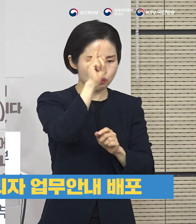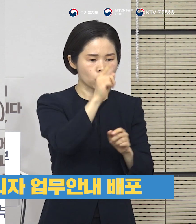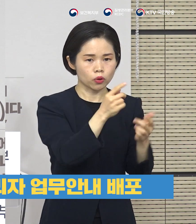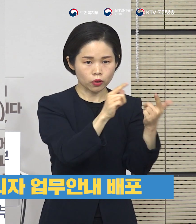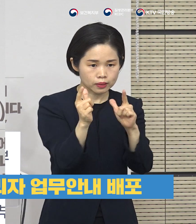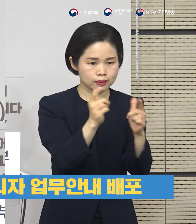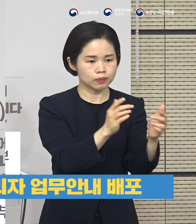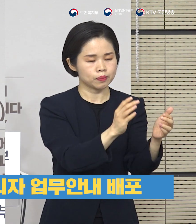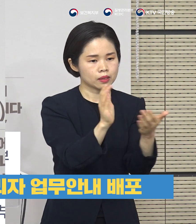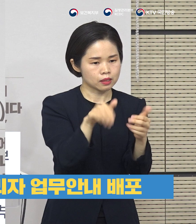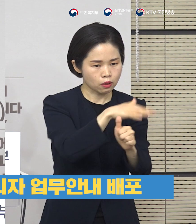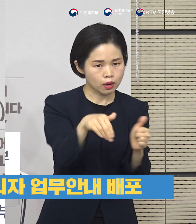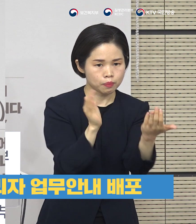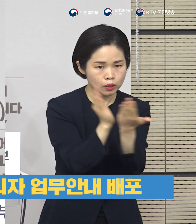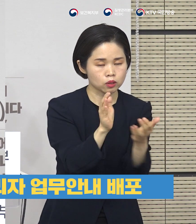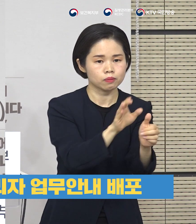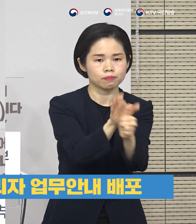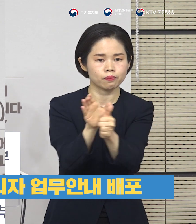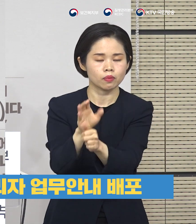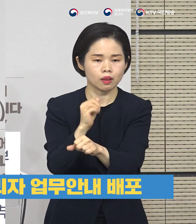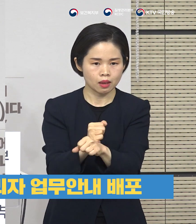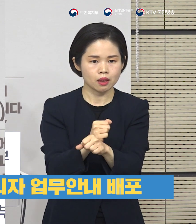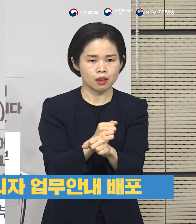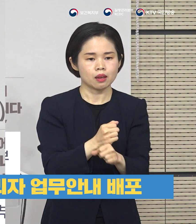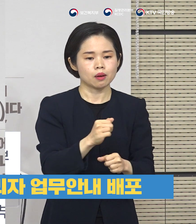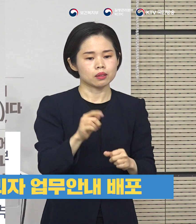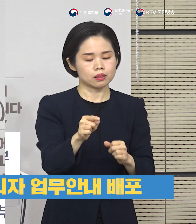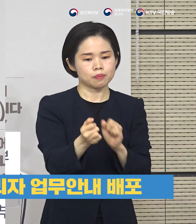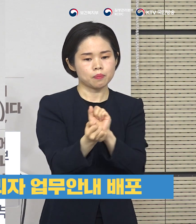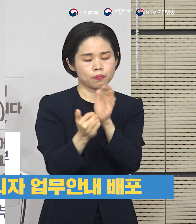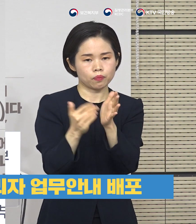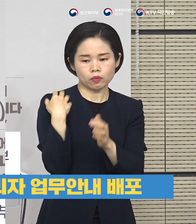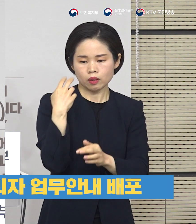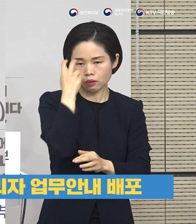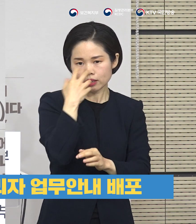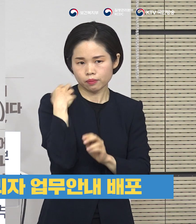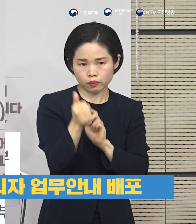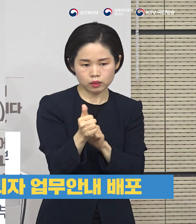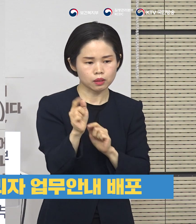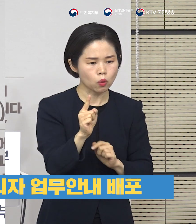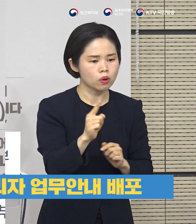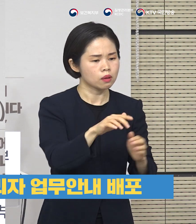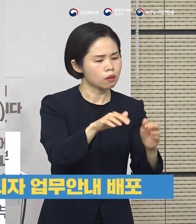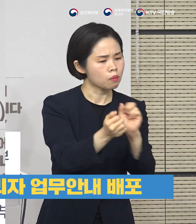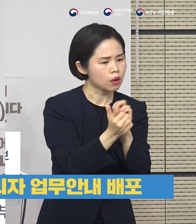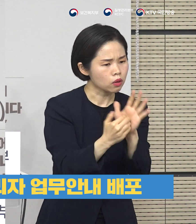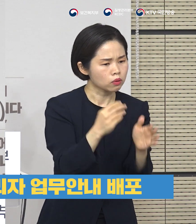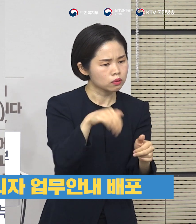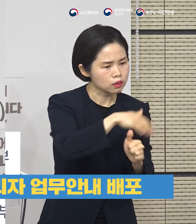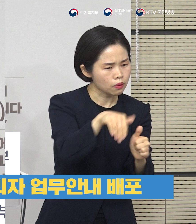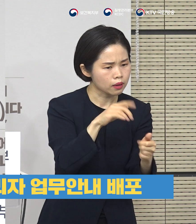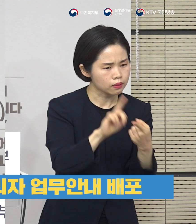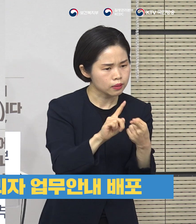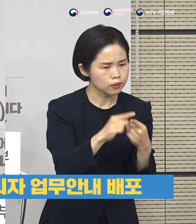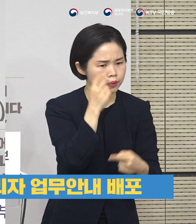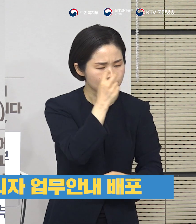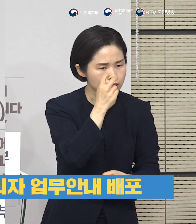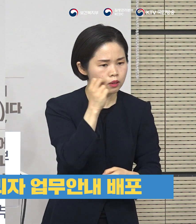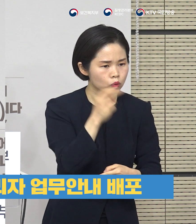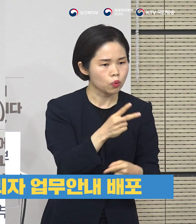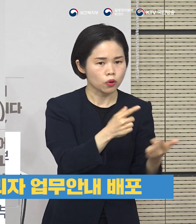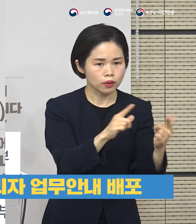가능합니다. 이들은 시설과 이용자 등의 현황을 파악하고 방역관리 위험도를 평가하여